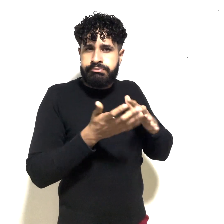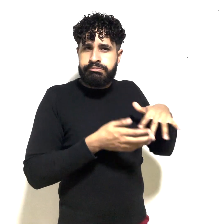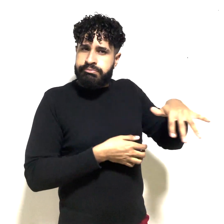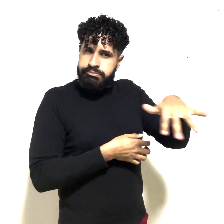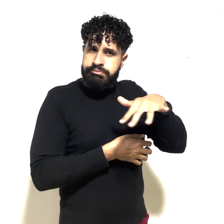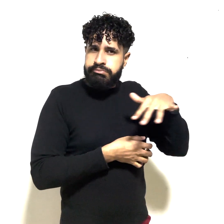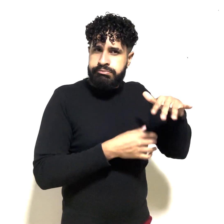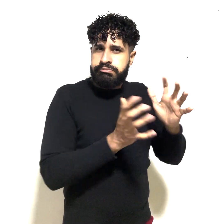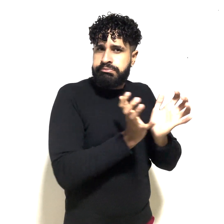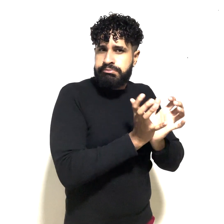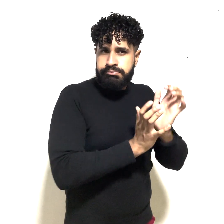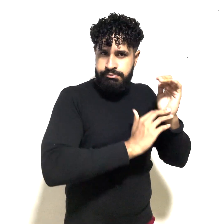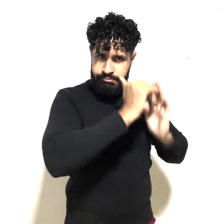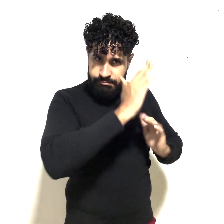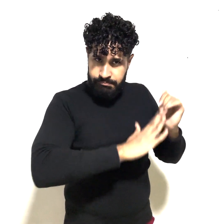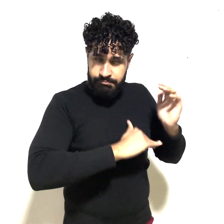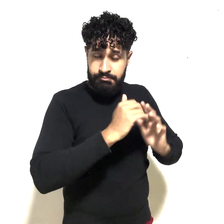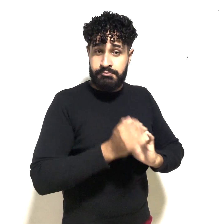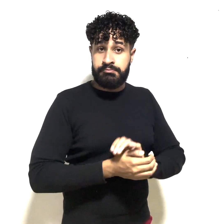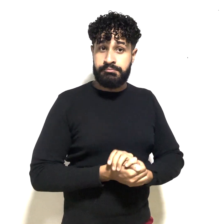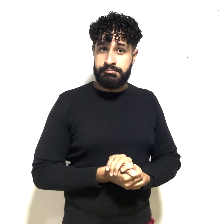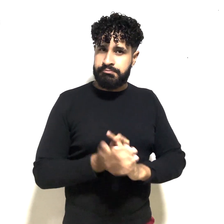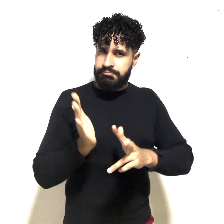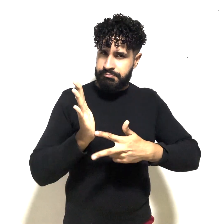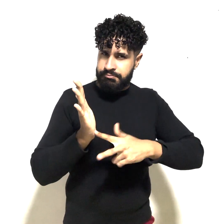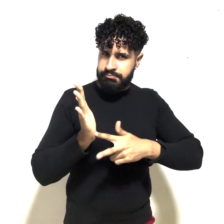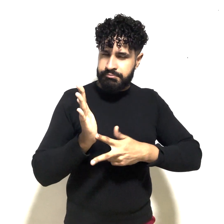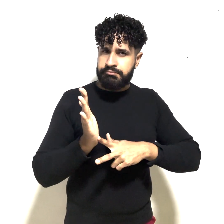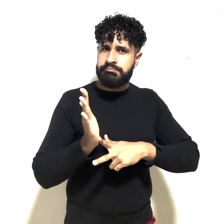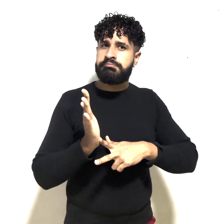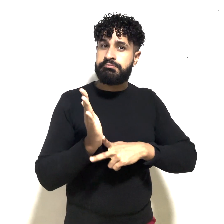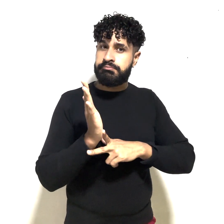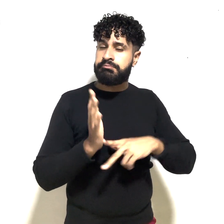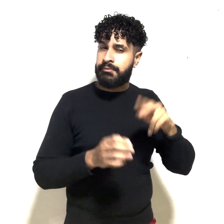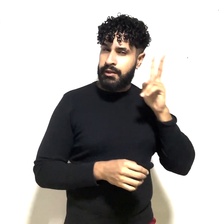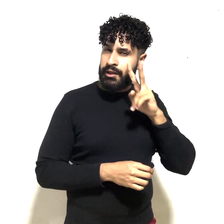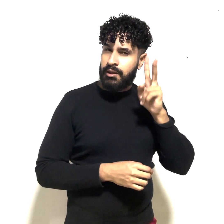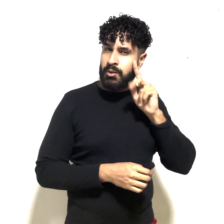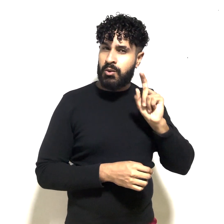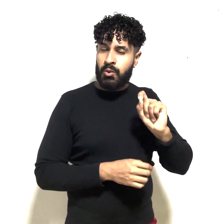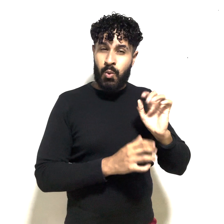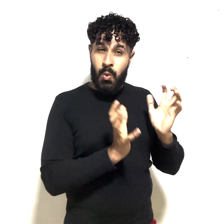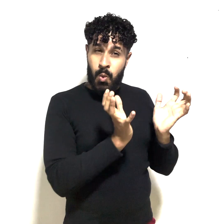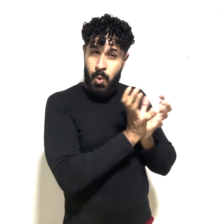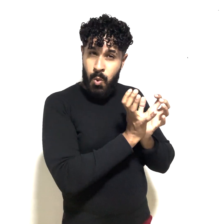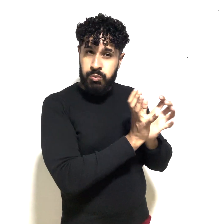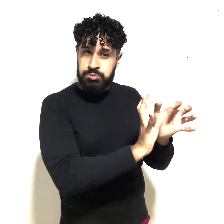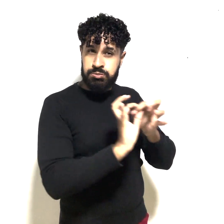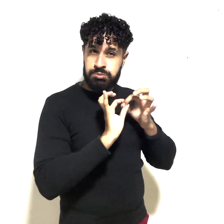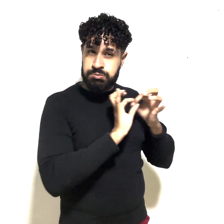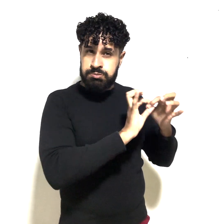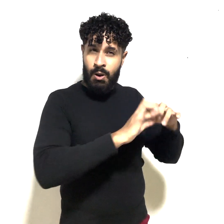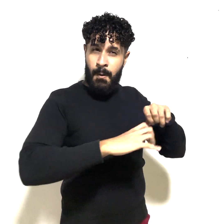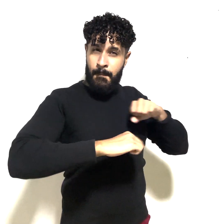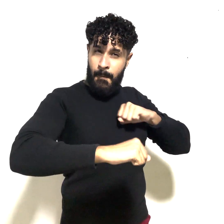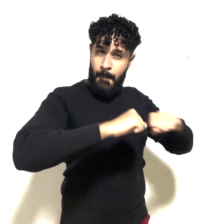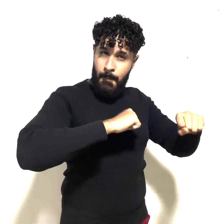categoria o sindicato ainda ressalta que manter a categoria unida e mobilizada é